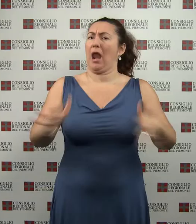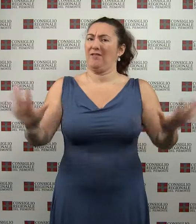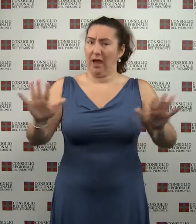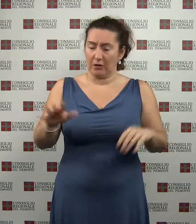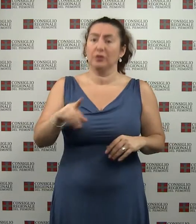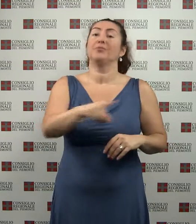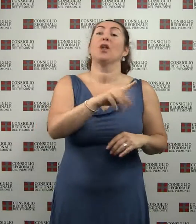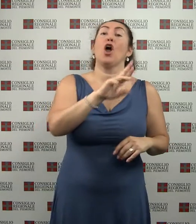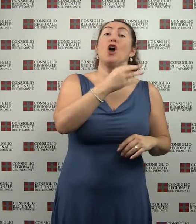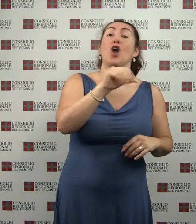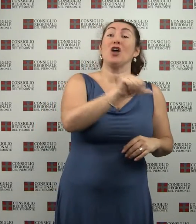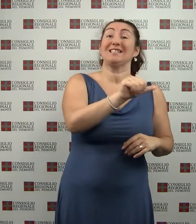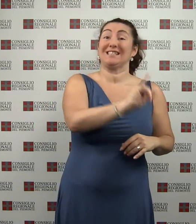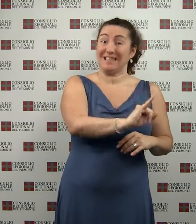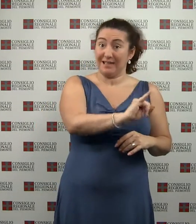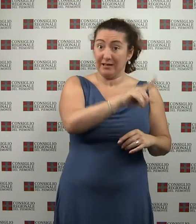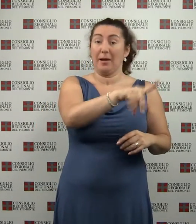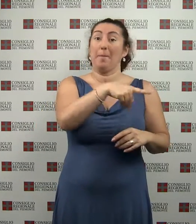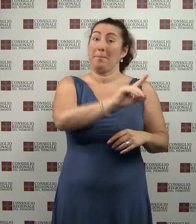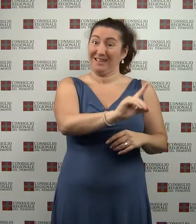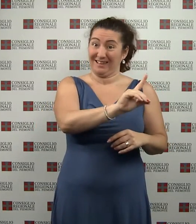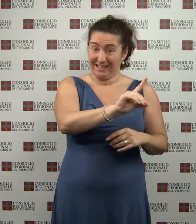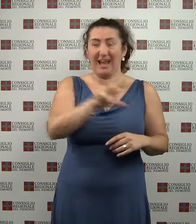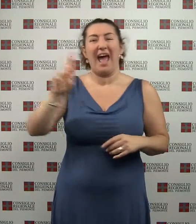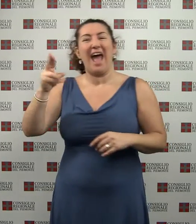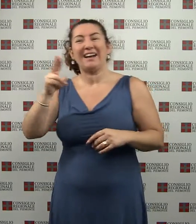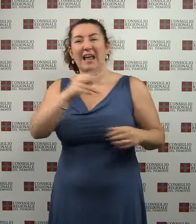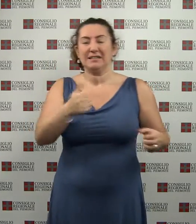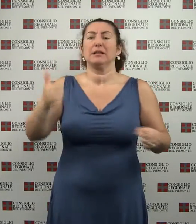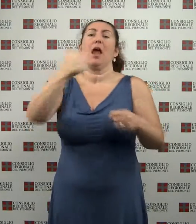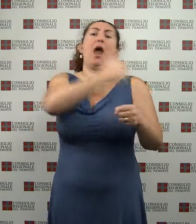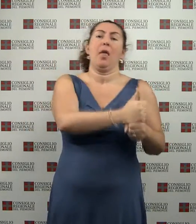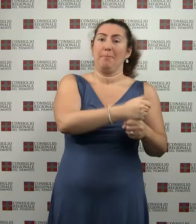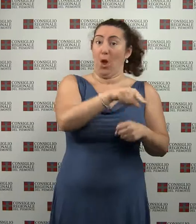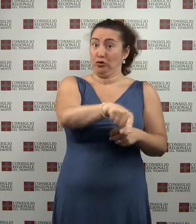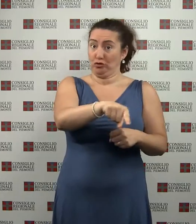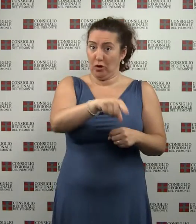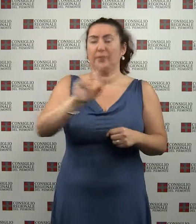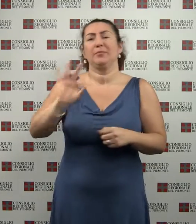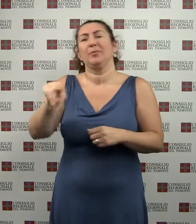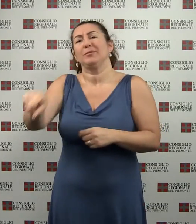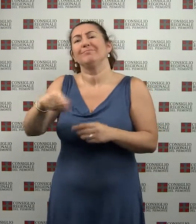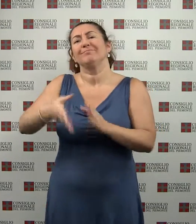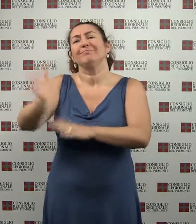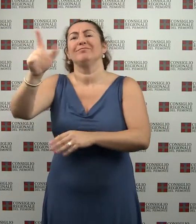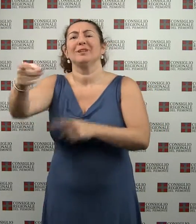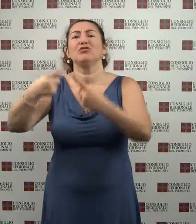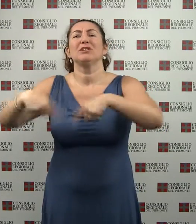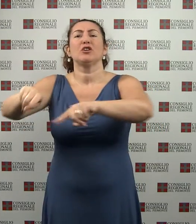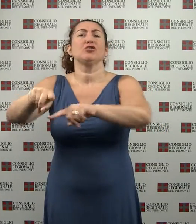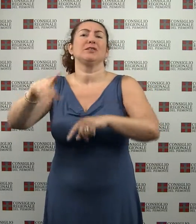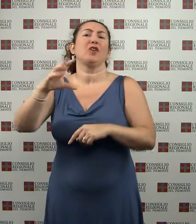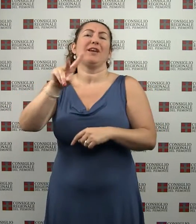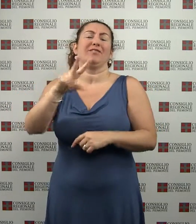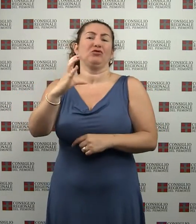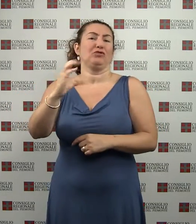è subentrato ad Aldo Reschigna, eletto nella lista maggioritaria nella circoscrizione VCO, che ha optato per il seggio